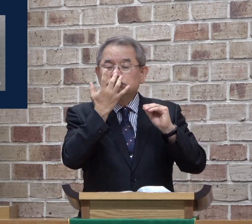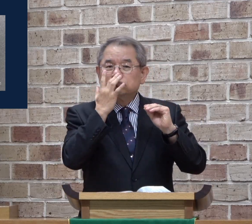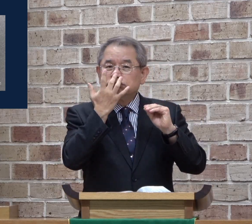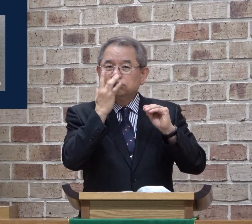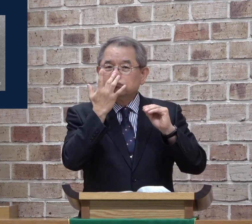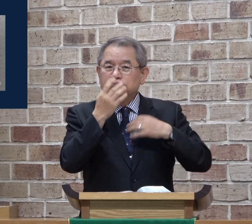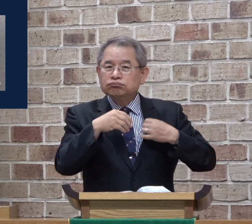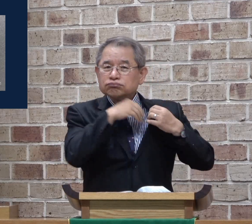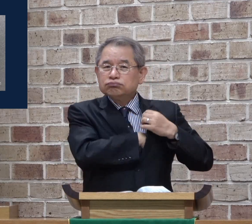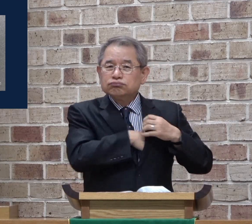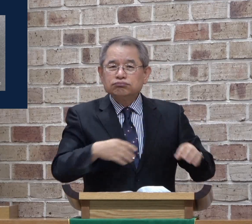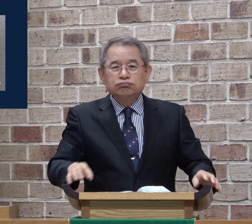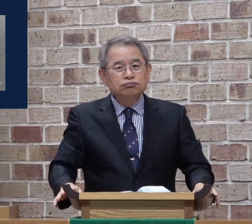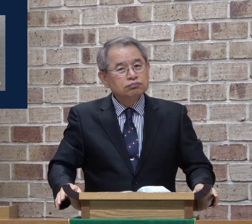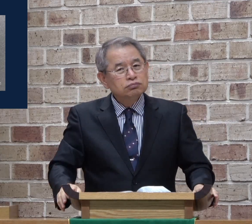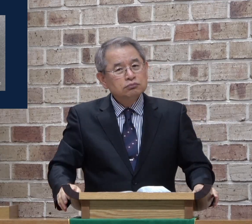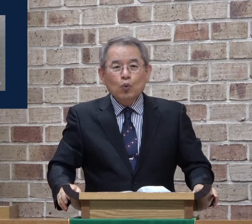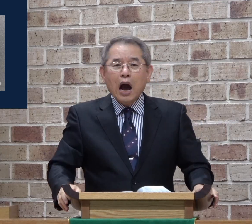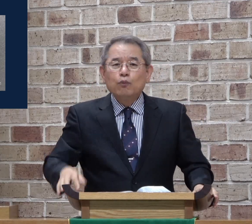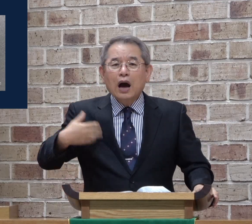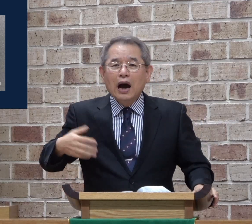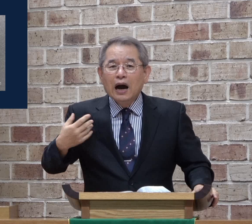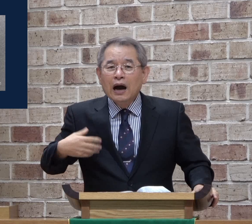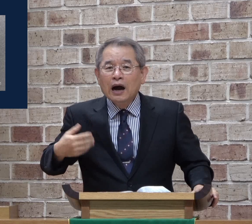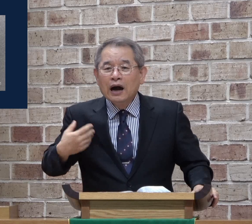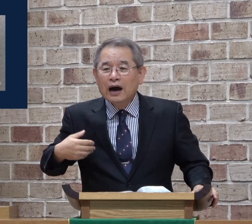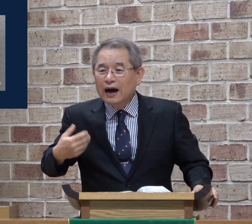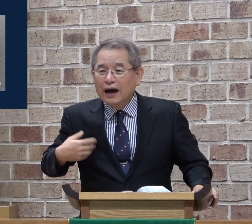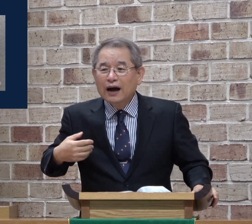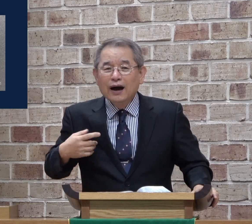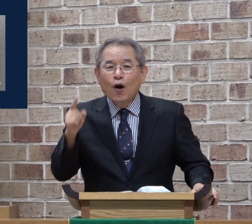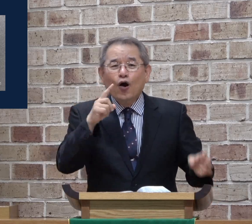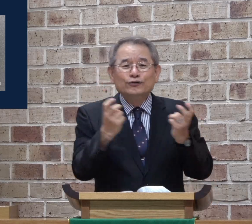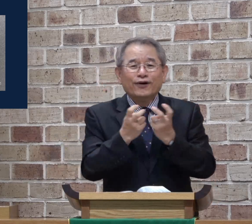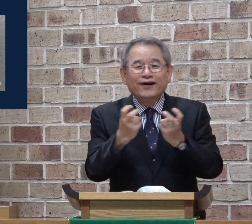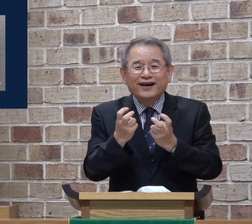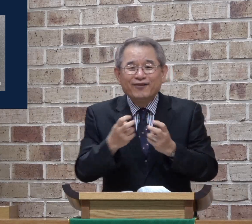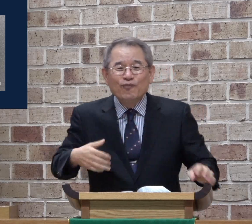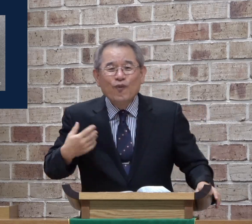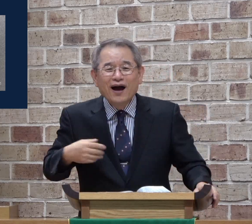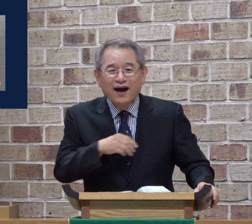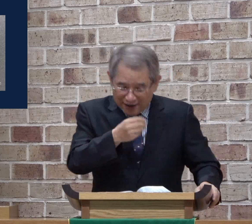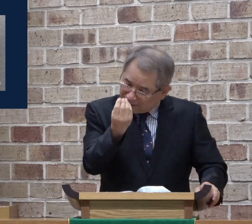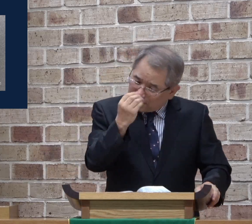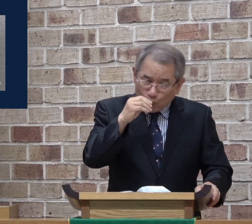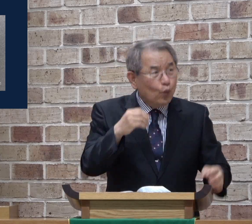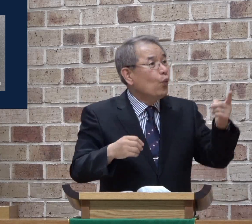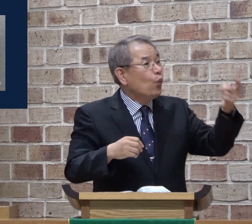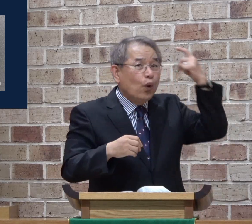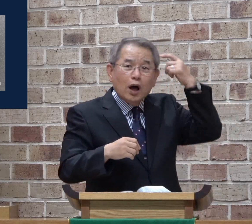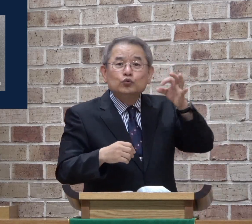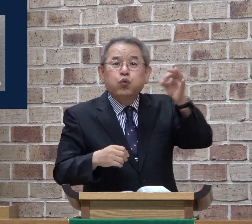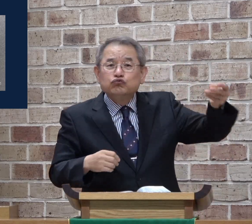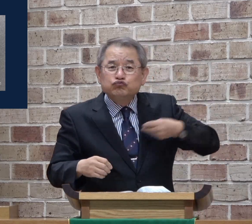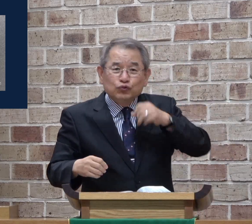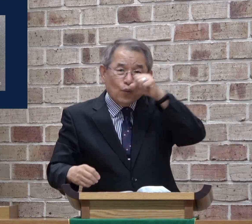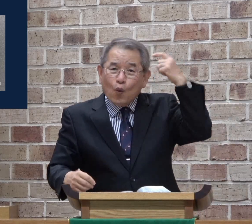이 카드가 도대체 뭐지? 하고 주머니 속에 넣습니다. 그리고 사용 방법을 모릅니다. 카드는 카드인데 돈을 안 주고 왜